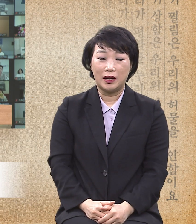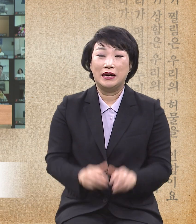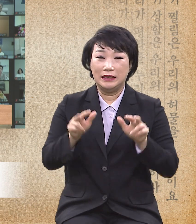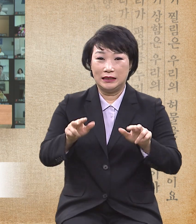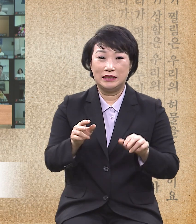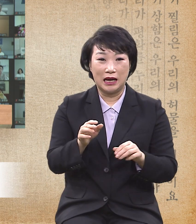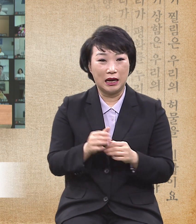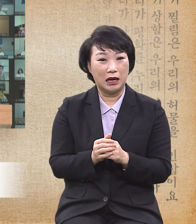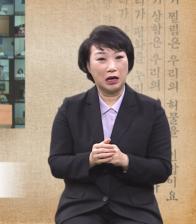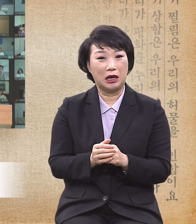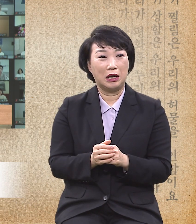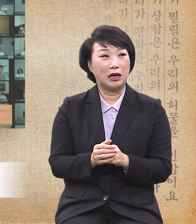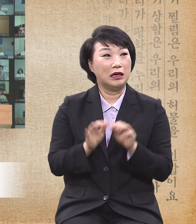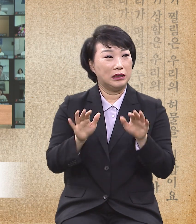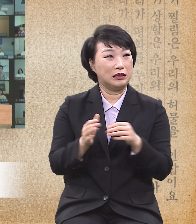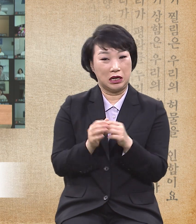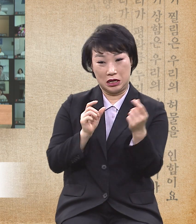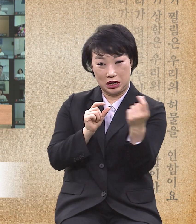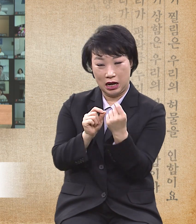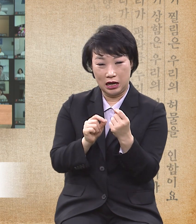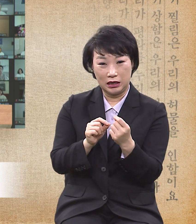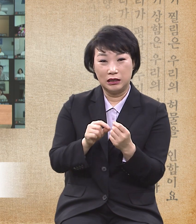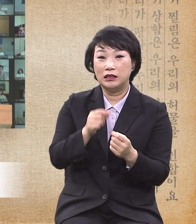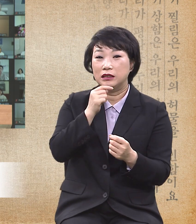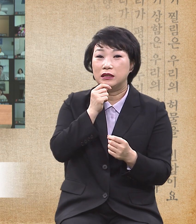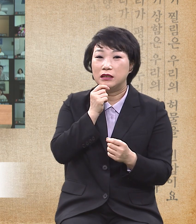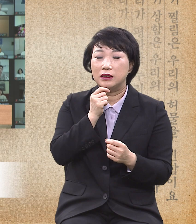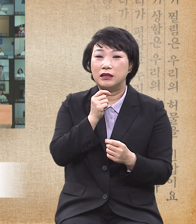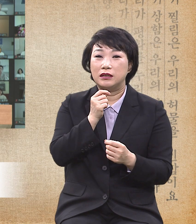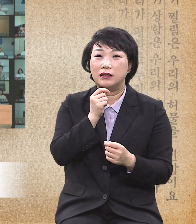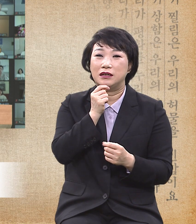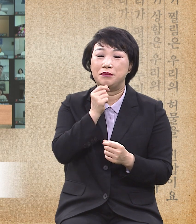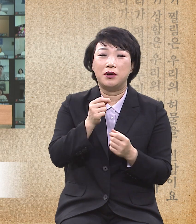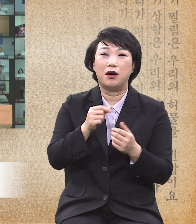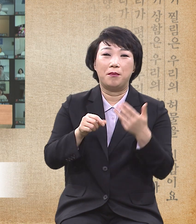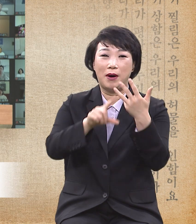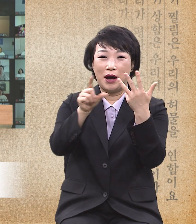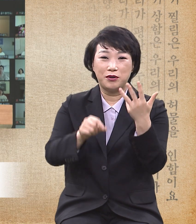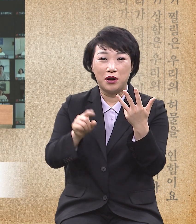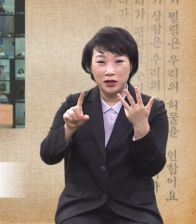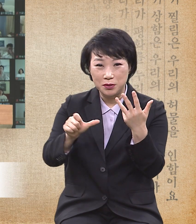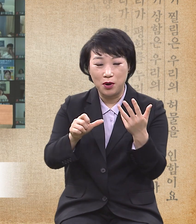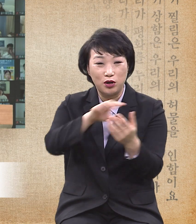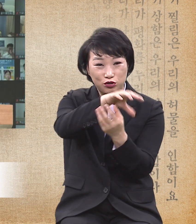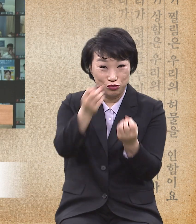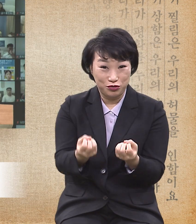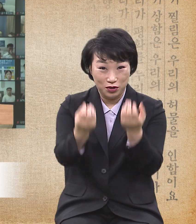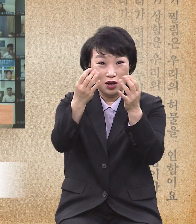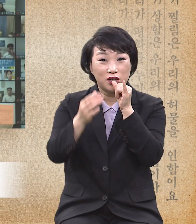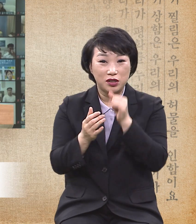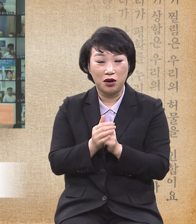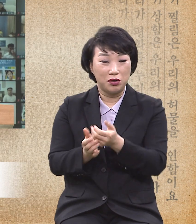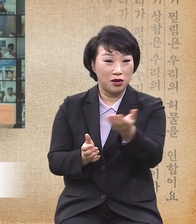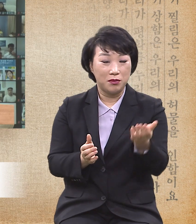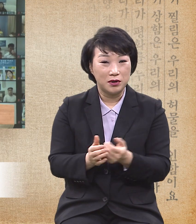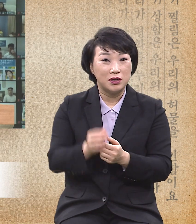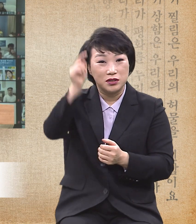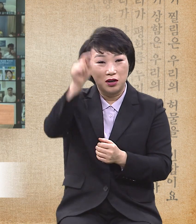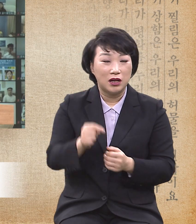이제 곧 있을 음력 8월 추석에 천하